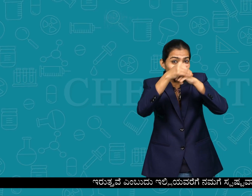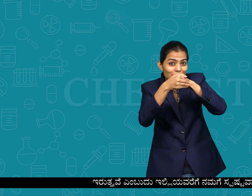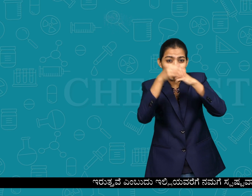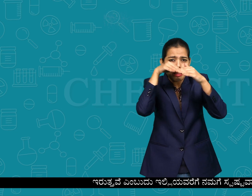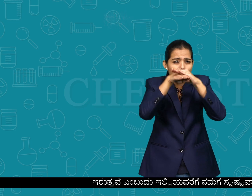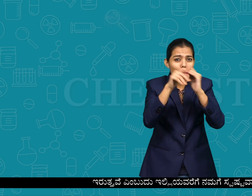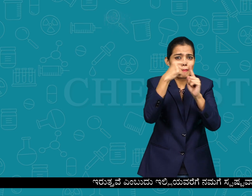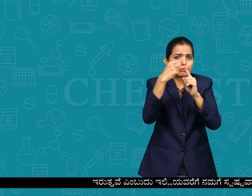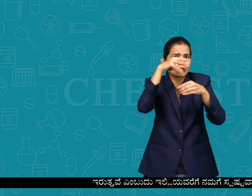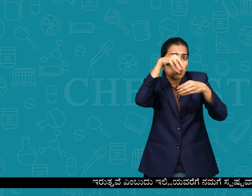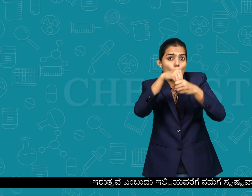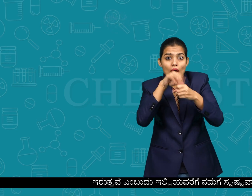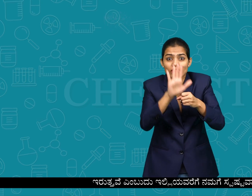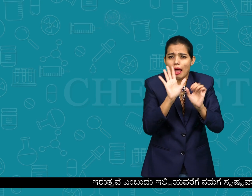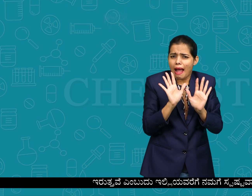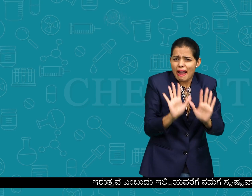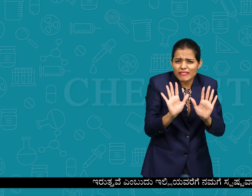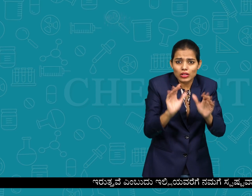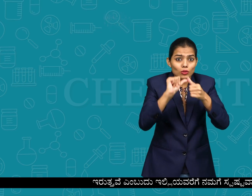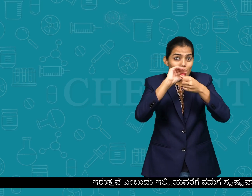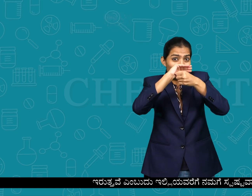ನಮಗೆ ಸ್ಪಷ್ಟವಾಗಿದೆ.